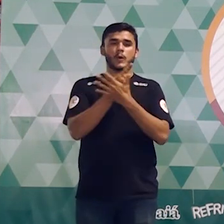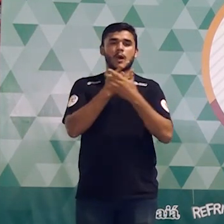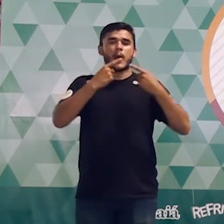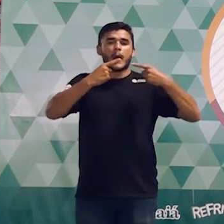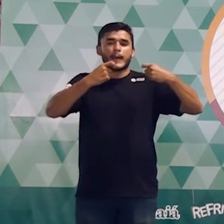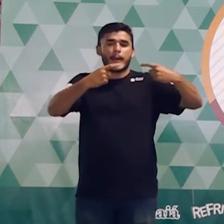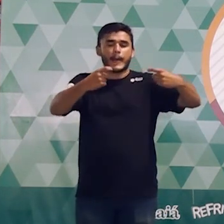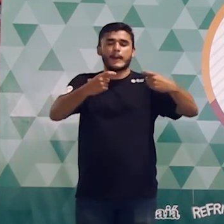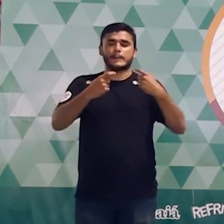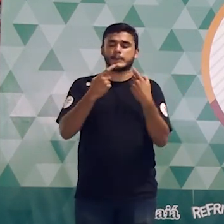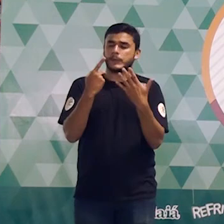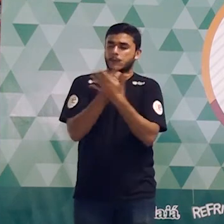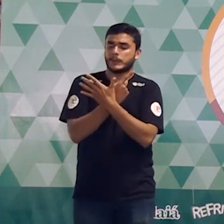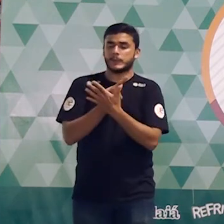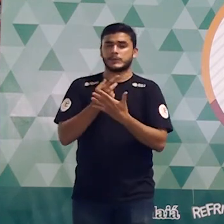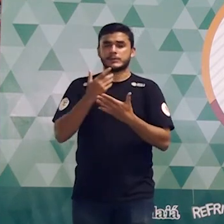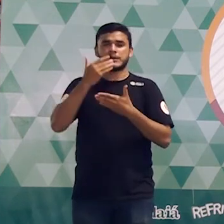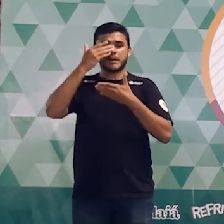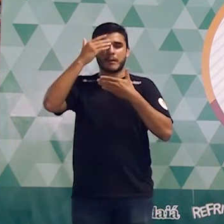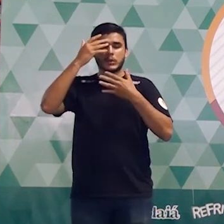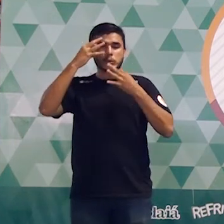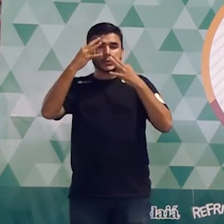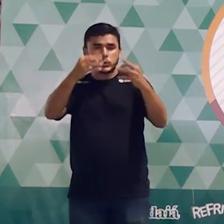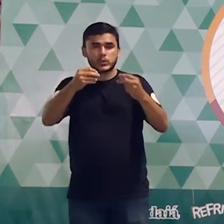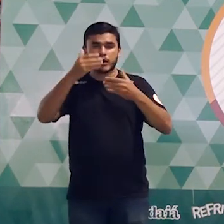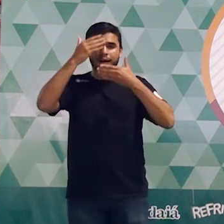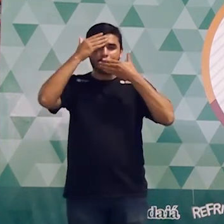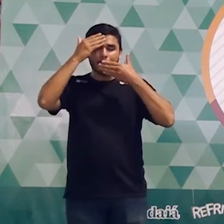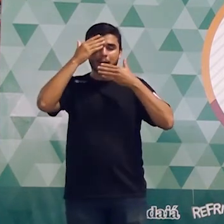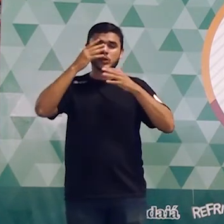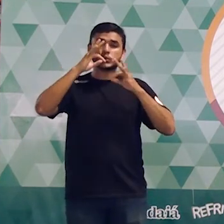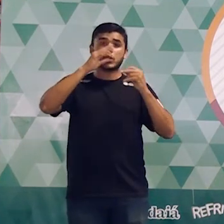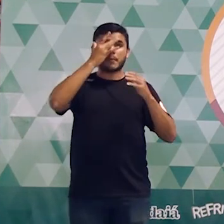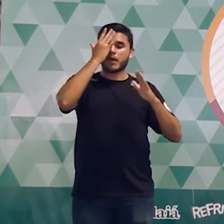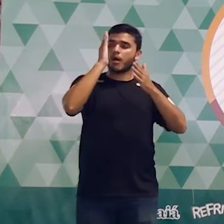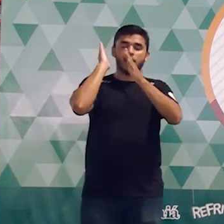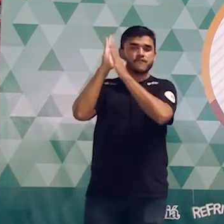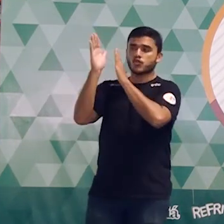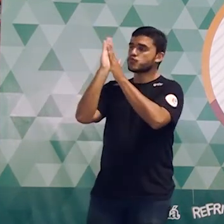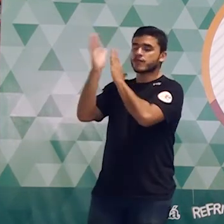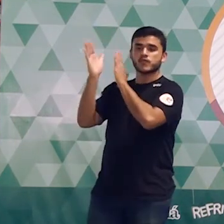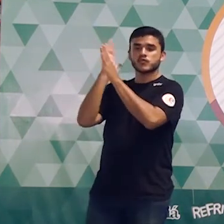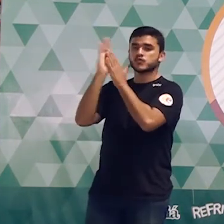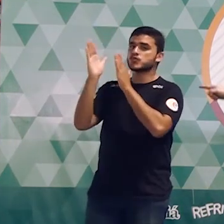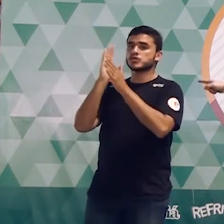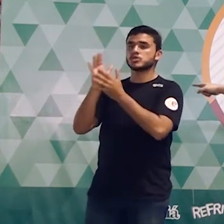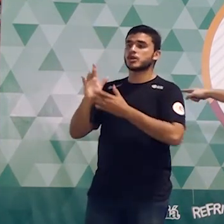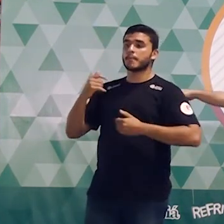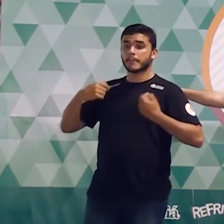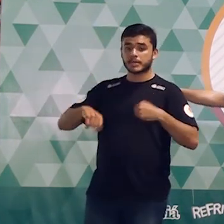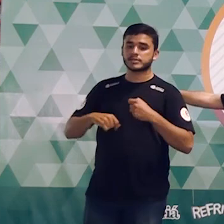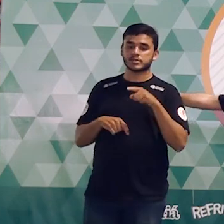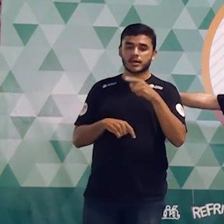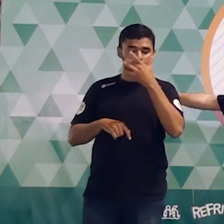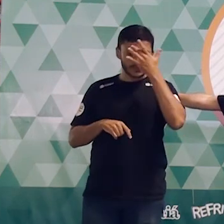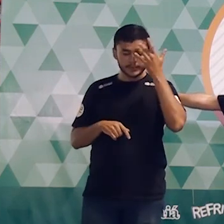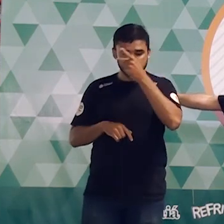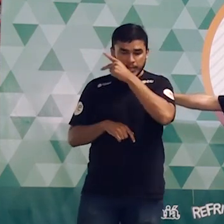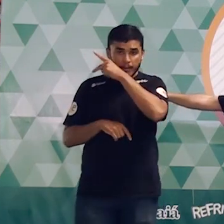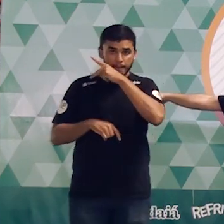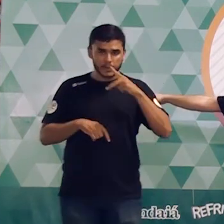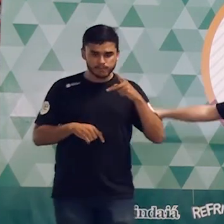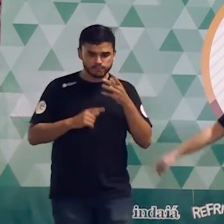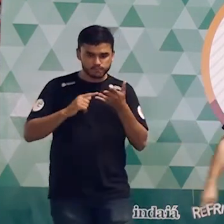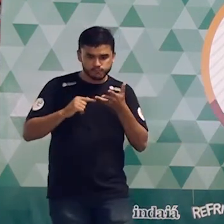está acompanhando, tentando se manter atualizado. Todo aquele pessoal fugindo da Síria. A Síria tem que usar essa fórmula se ela for